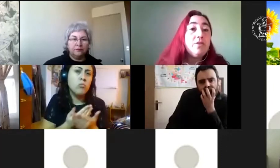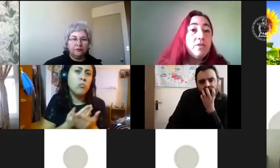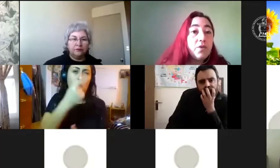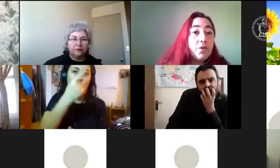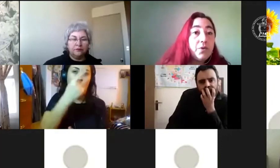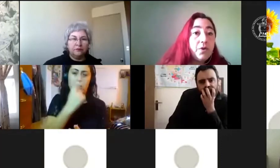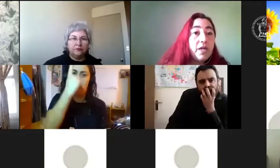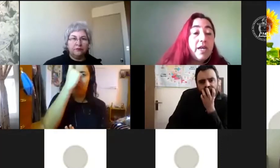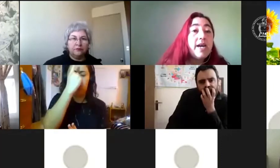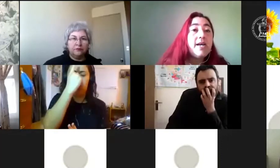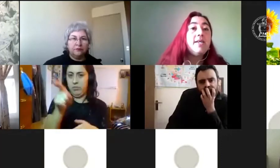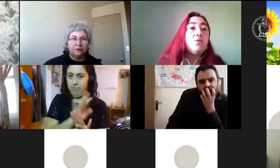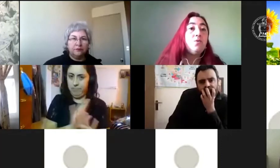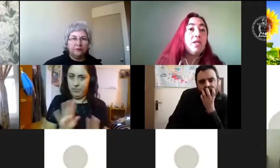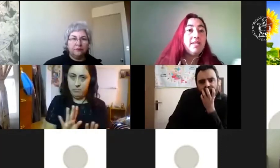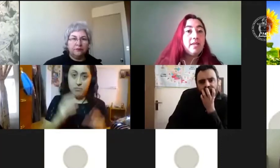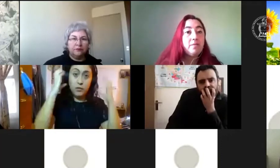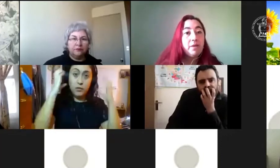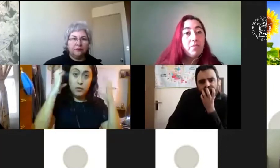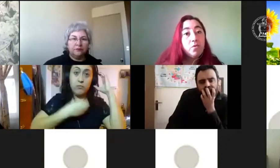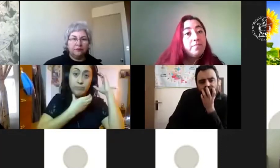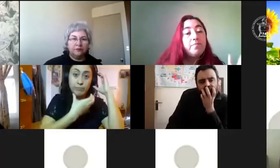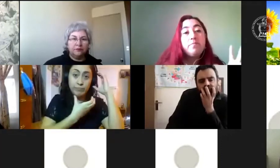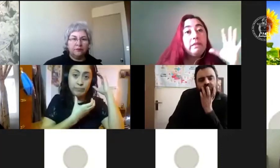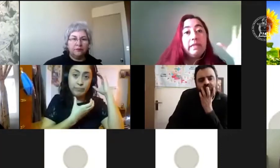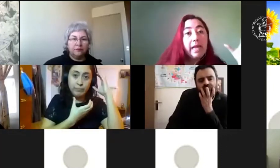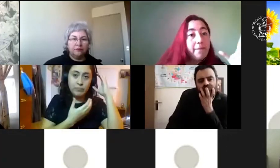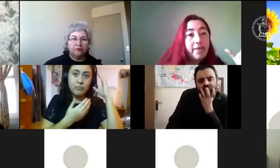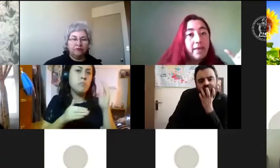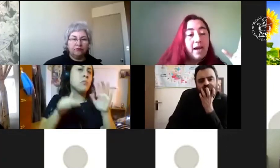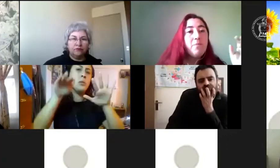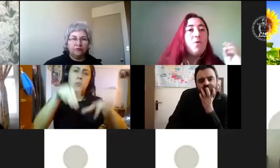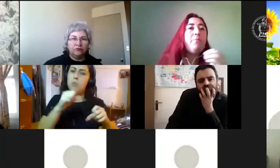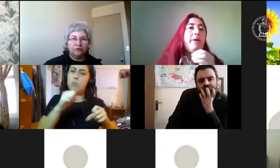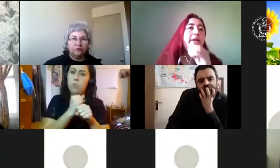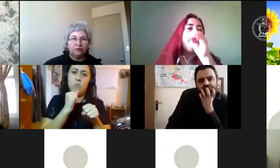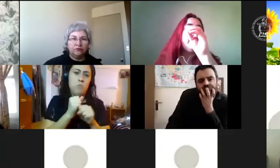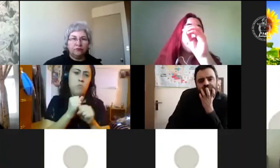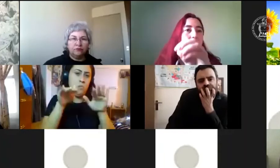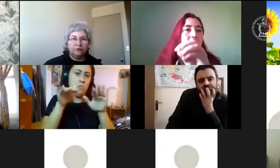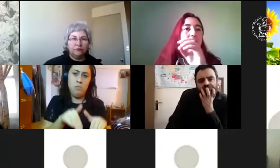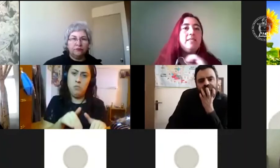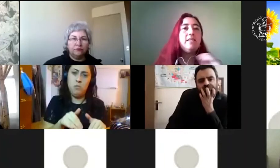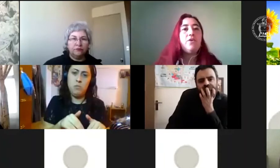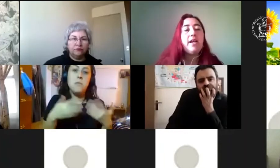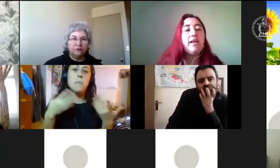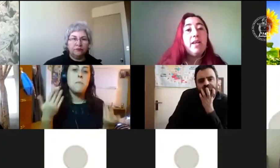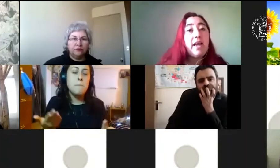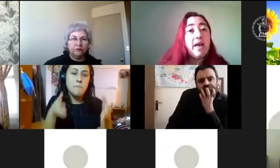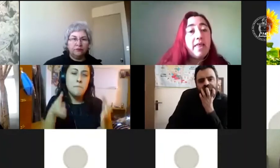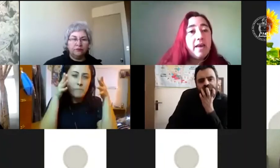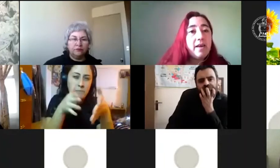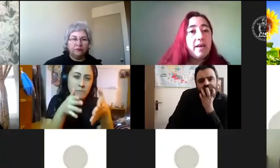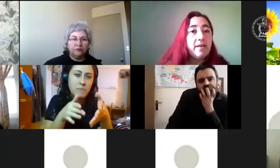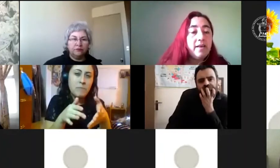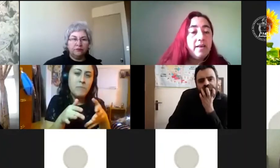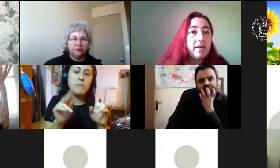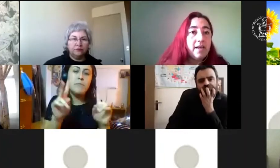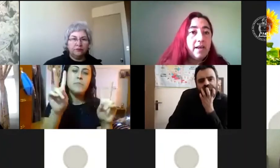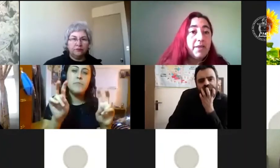el caso de fonoaudiología, utiliza el mismo tema, digamos, pero se centra en desarrollar